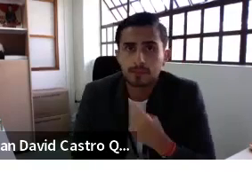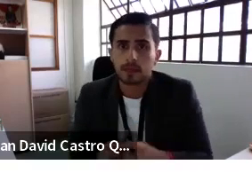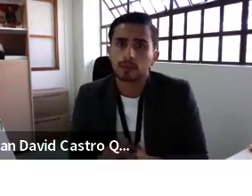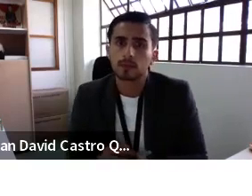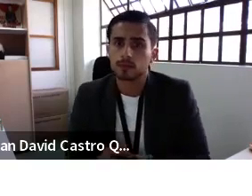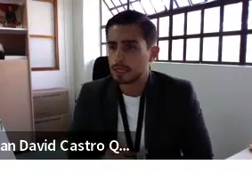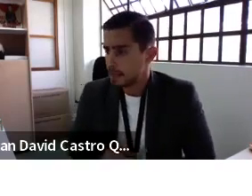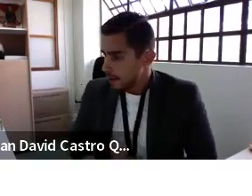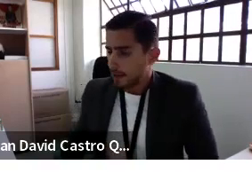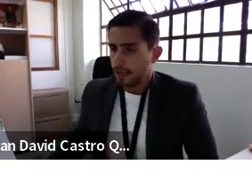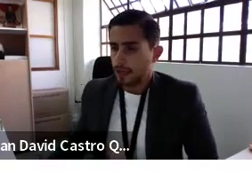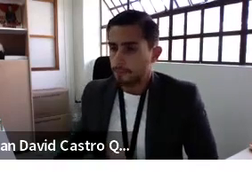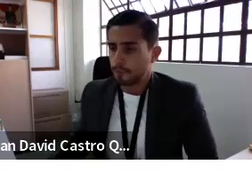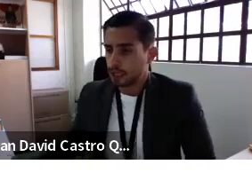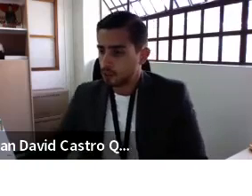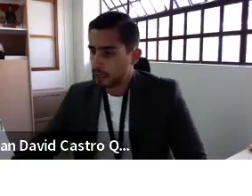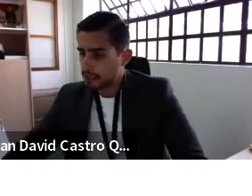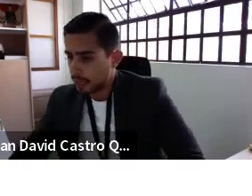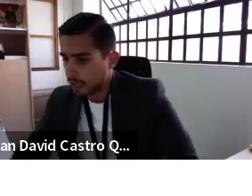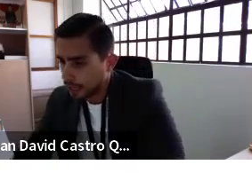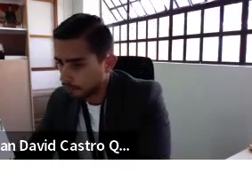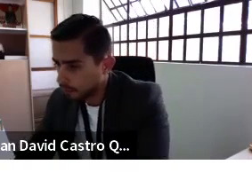¿cierto? entonces por eso este ejemplo